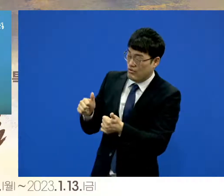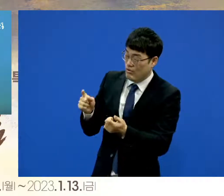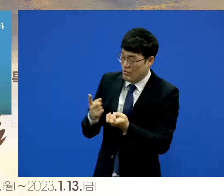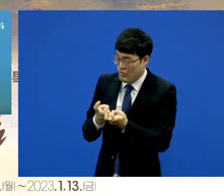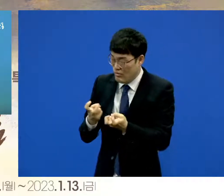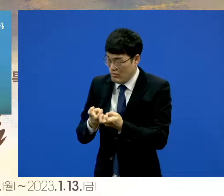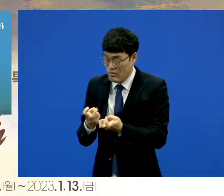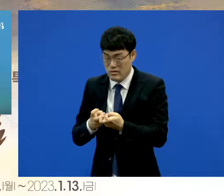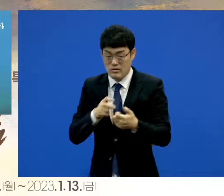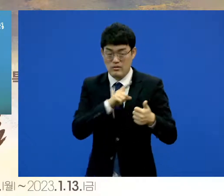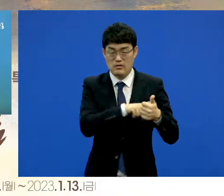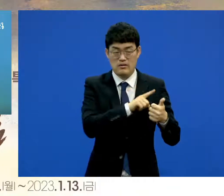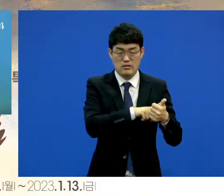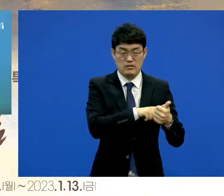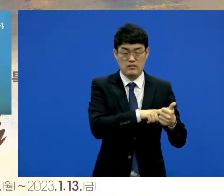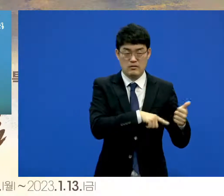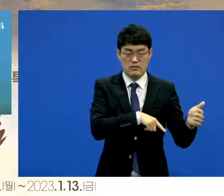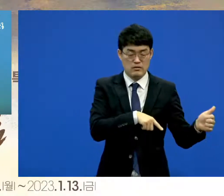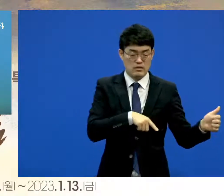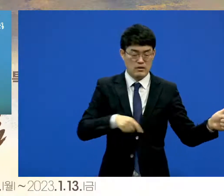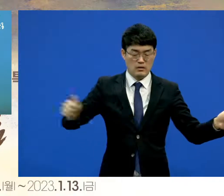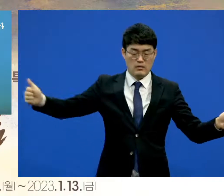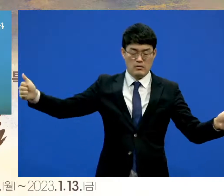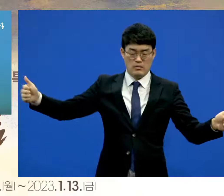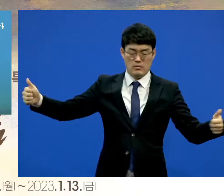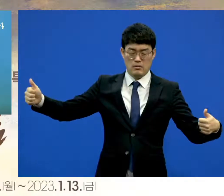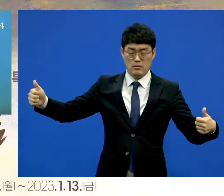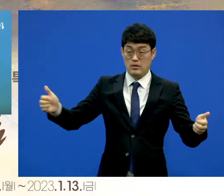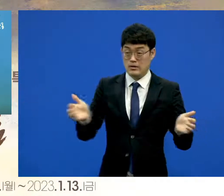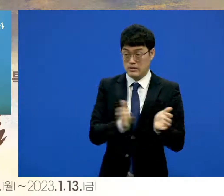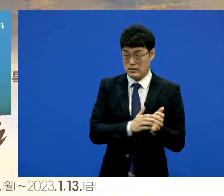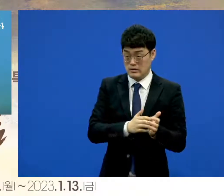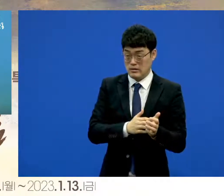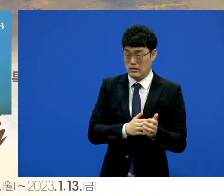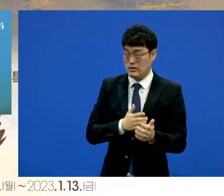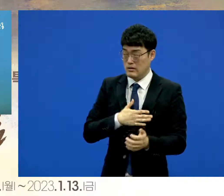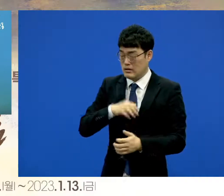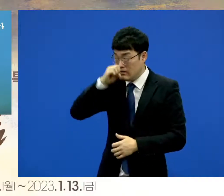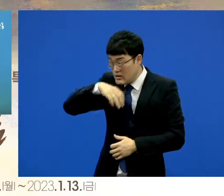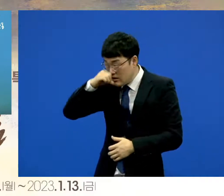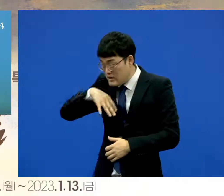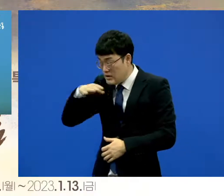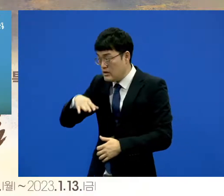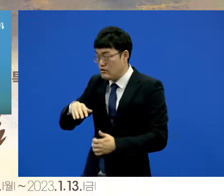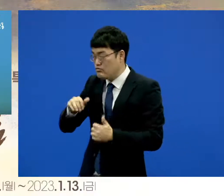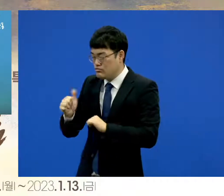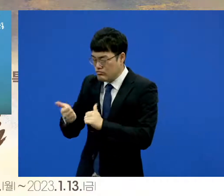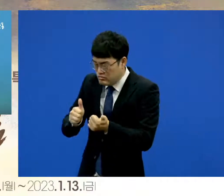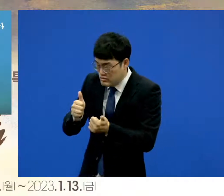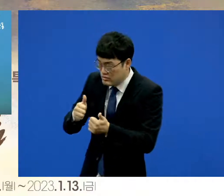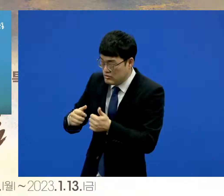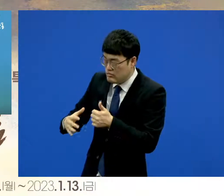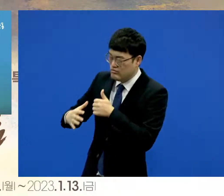탕자는 마음속으로 간절해졌을 거예요. 나를 품꾼의 하나로만 받아주십시오.